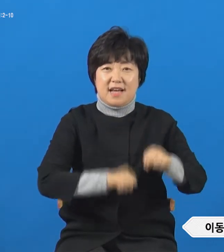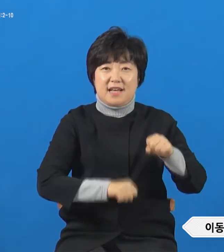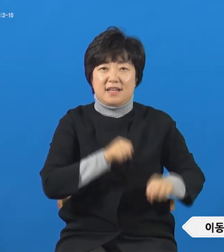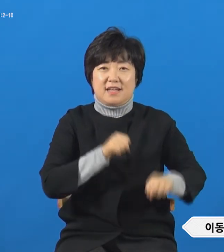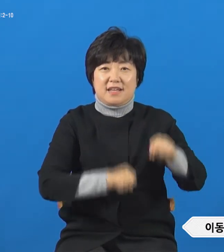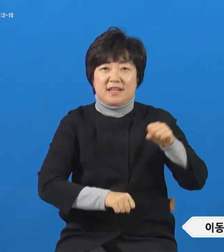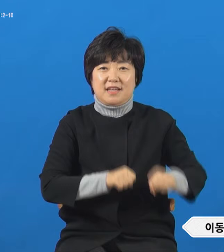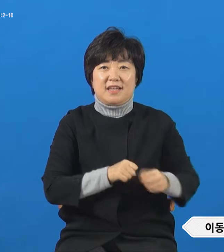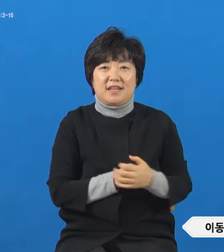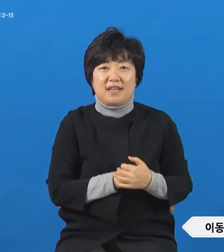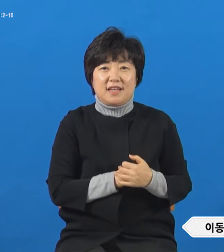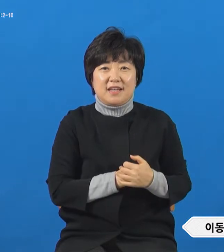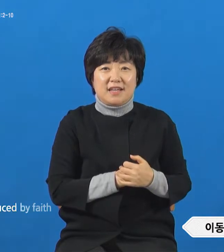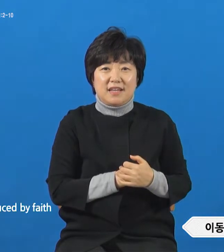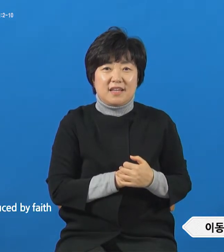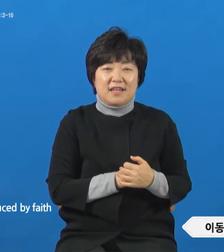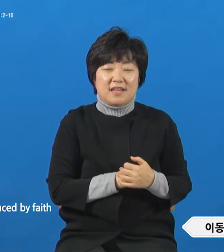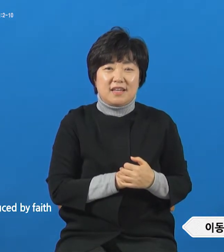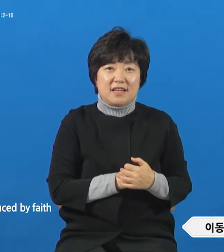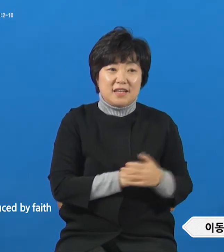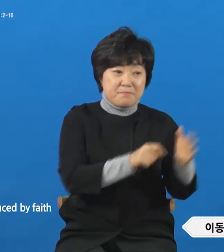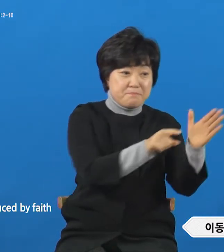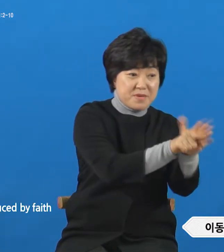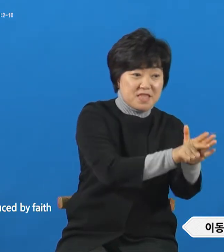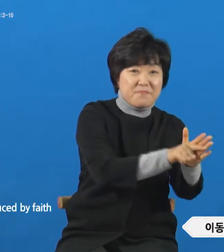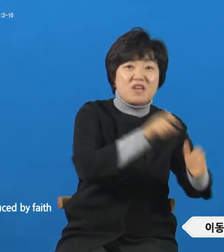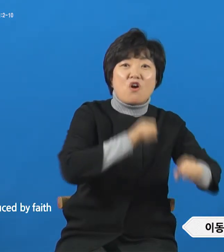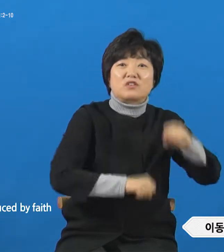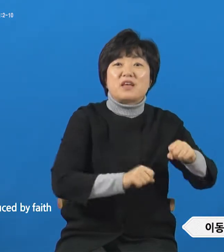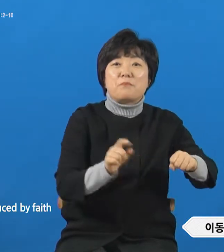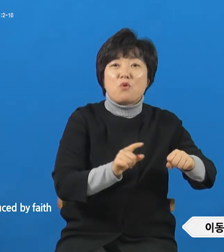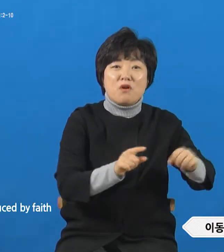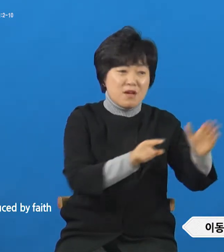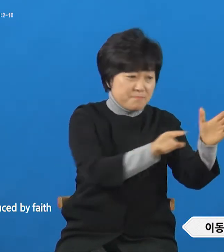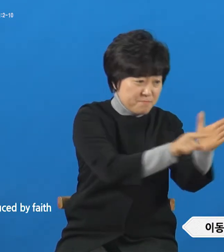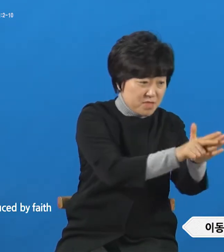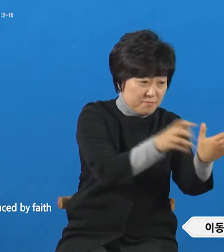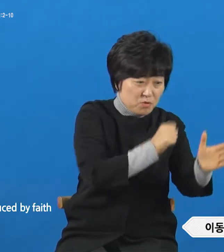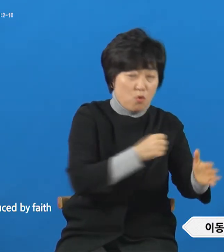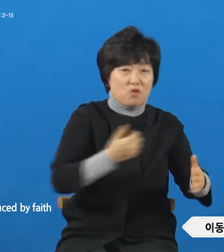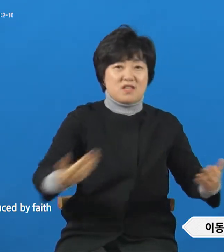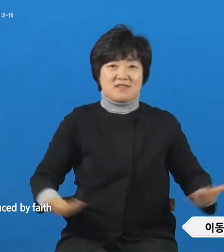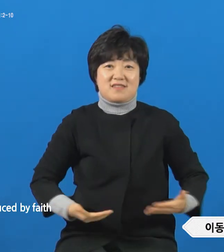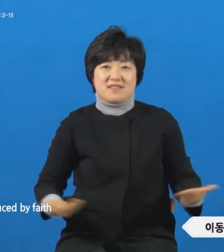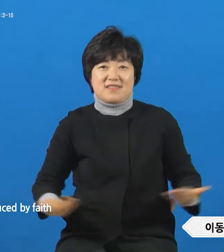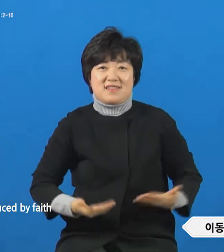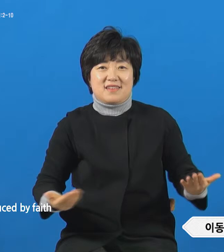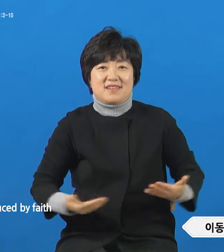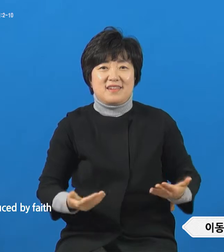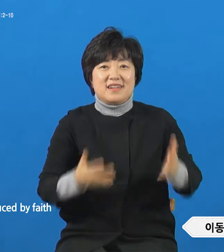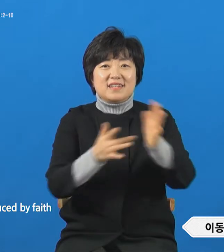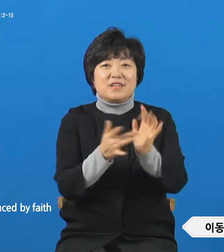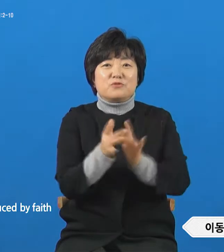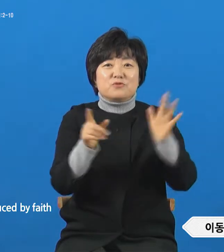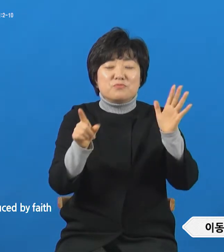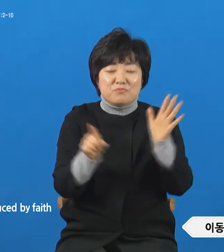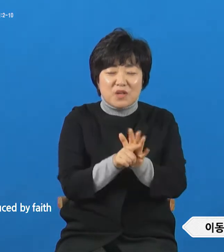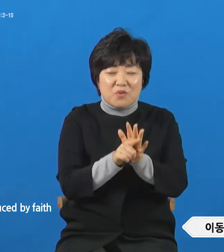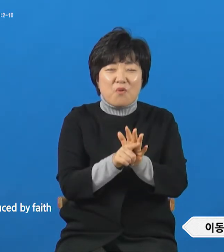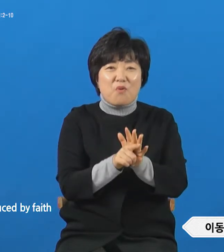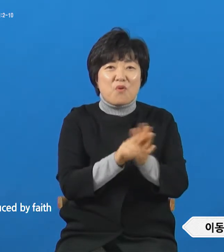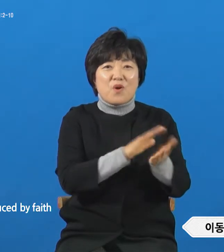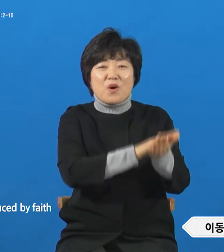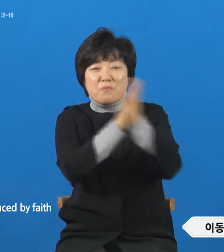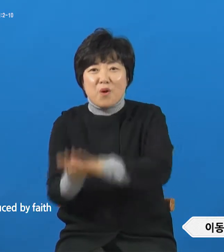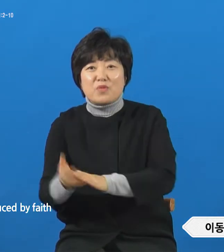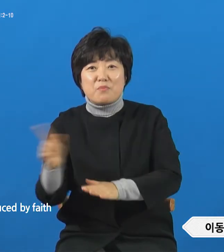역사 그랬습니다. 자, 믿음의 역사가 뭐예요? 믿음으로 일한다 이 말이에요. 우리가 예수 믿고 일어나는 가장